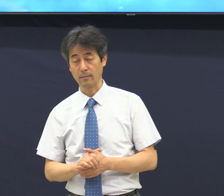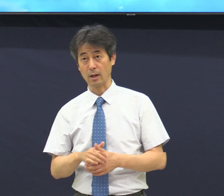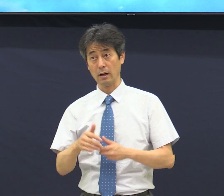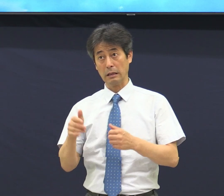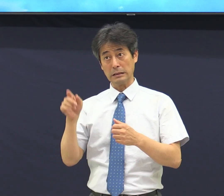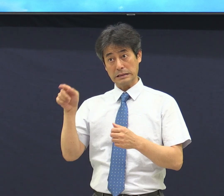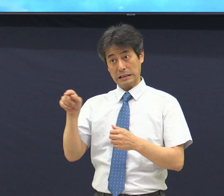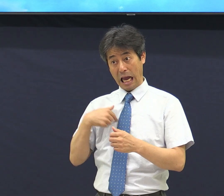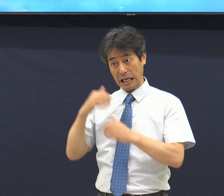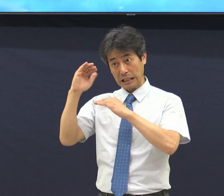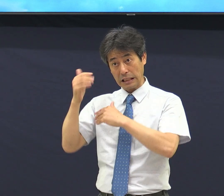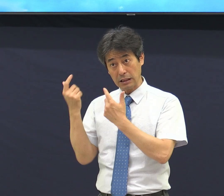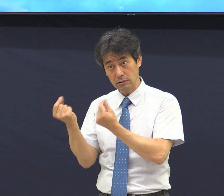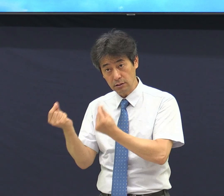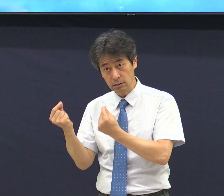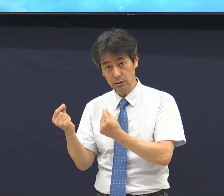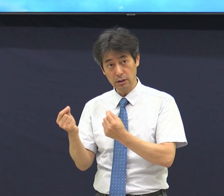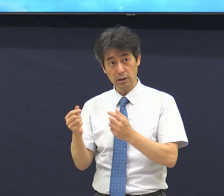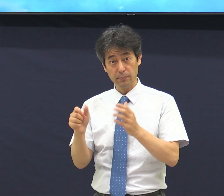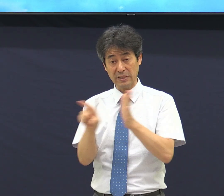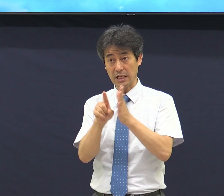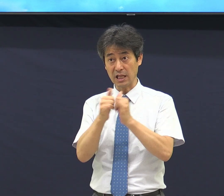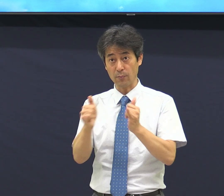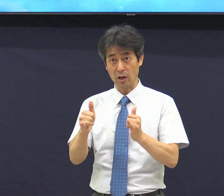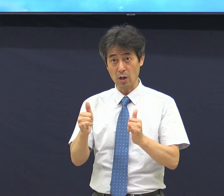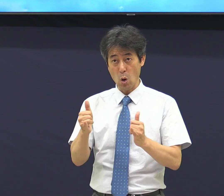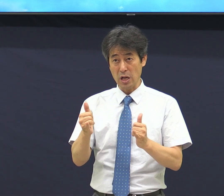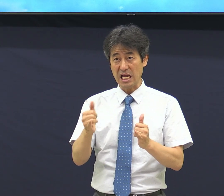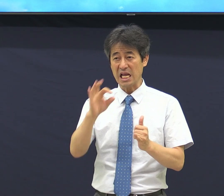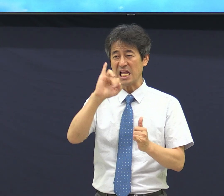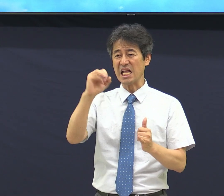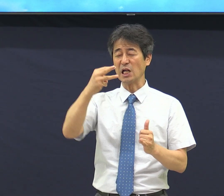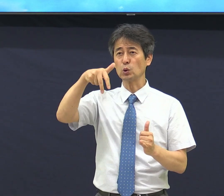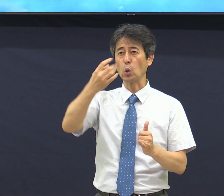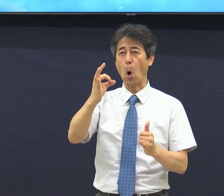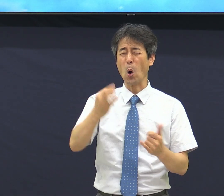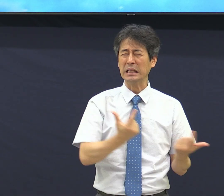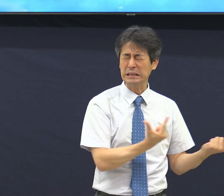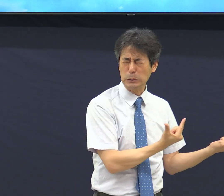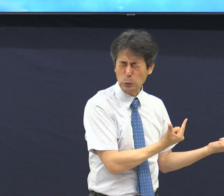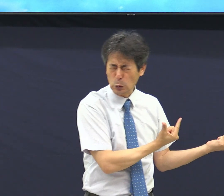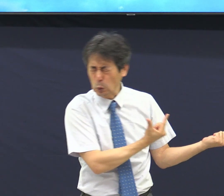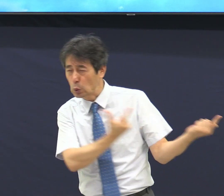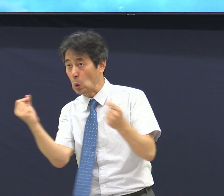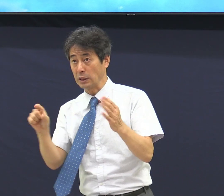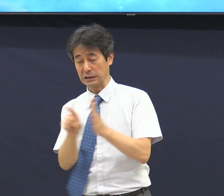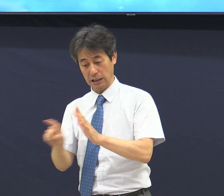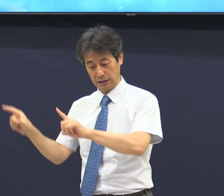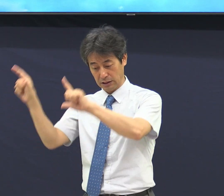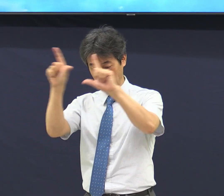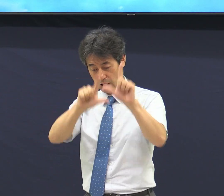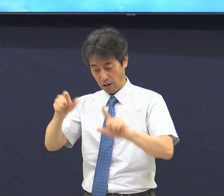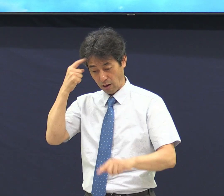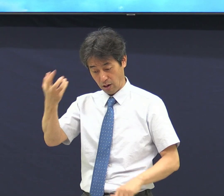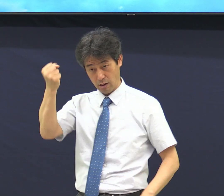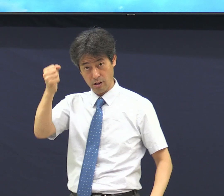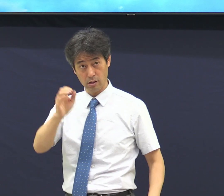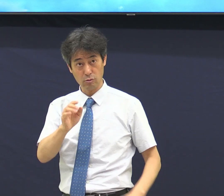것입니다. 이 같은 내용을 모든 믿는 사람들이